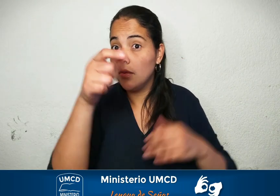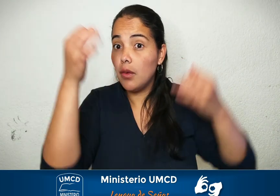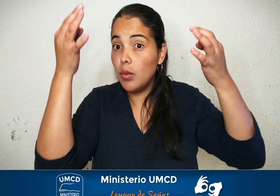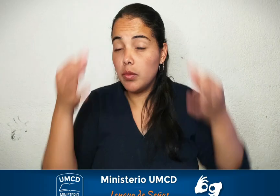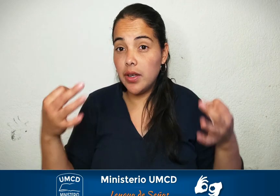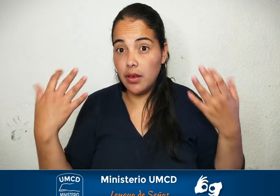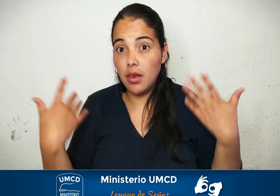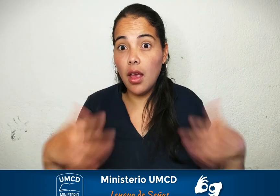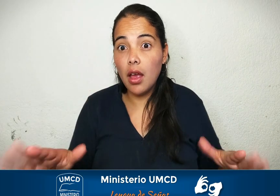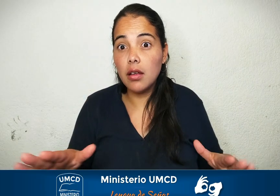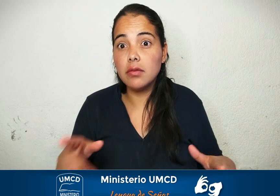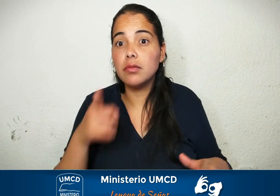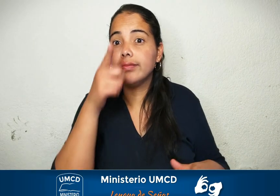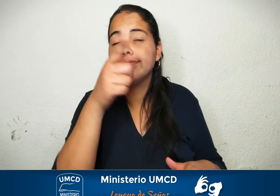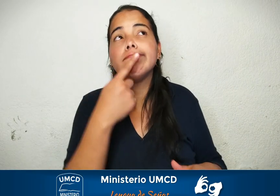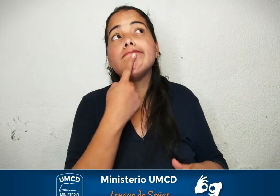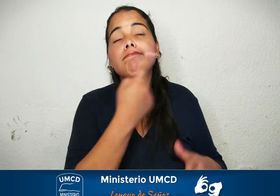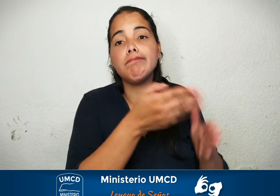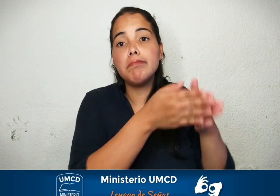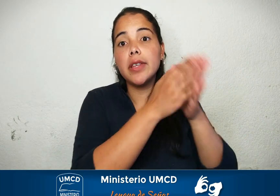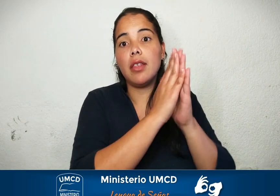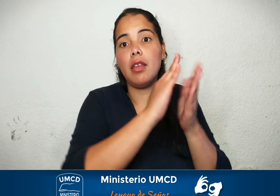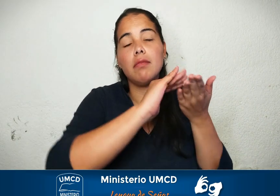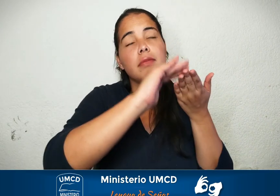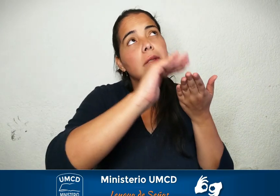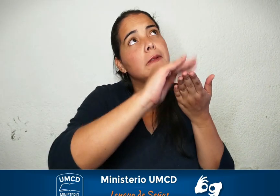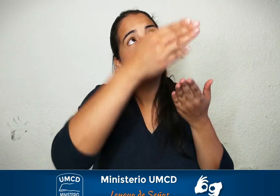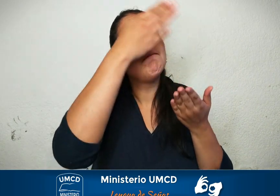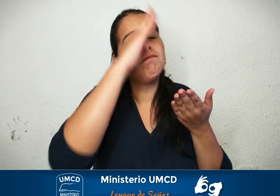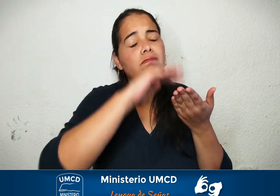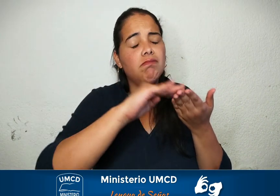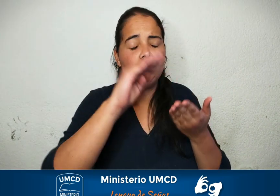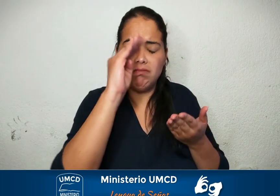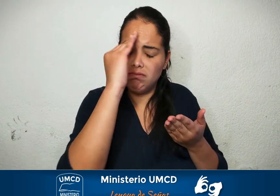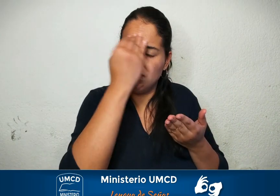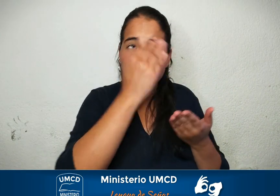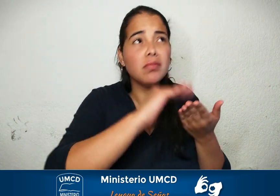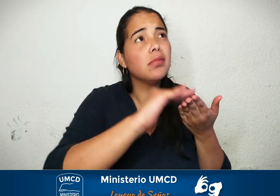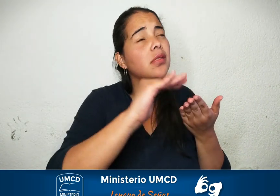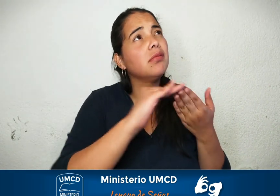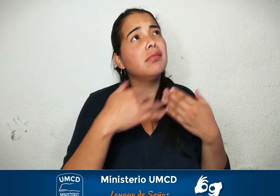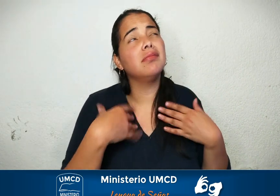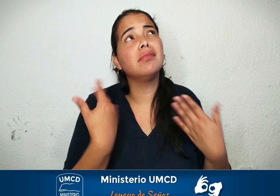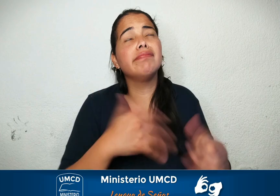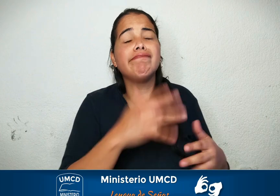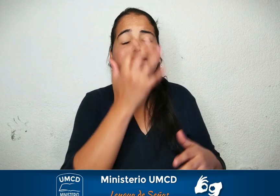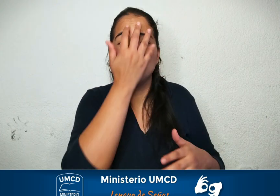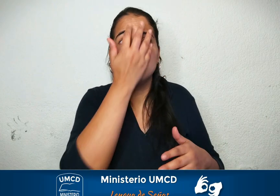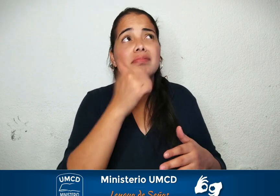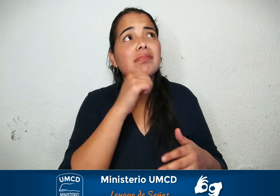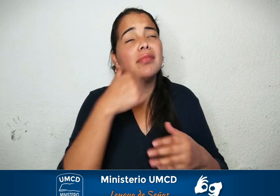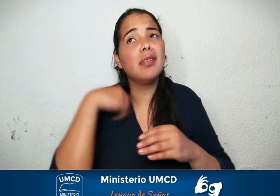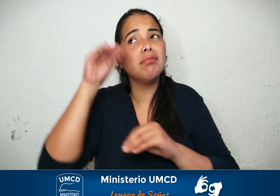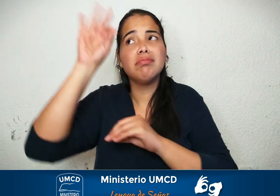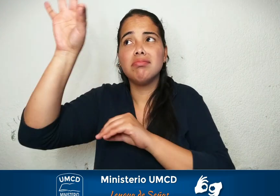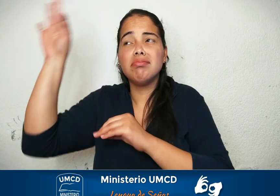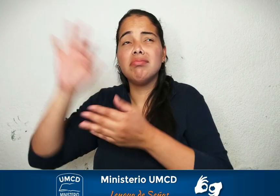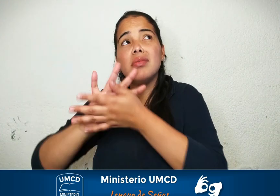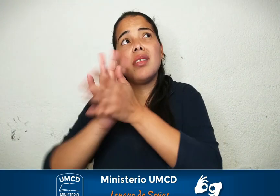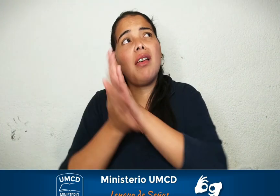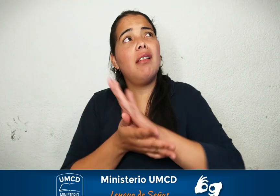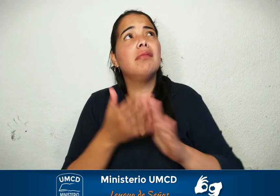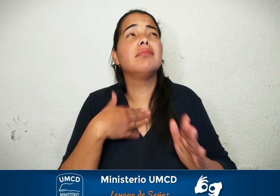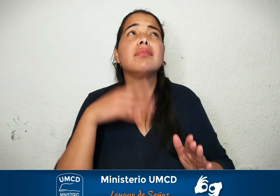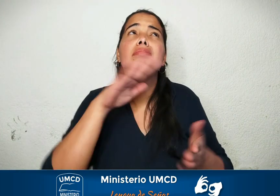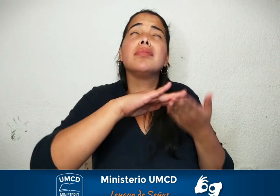incumplimiento. Tiene que pedir perdón, tiene que arrepentirse y tiene que decirle a Dios que necesita